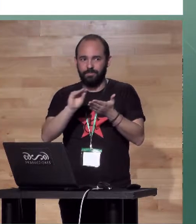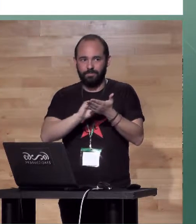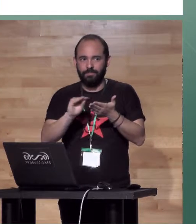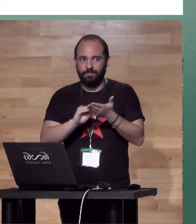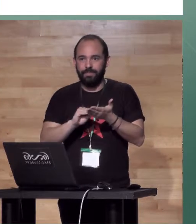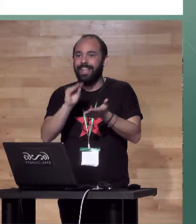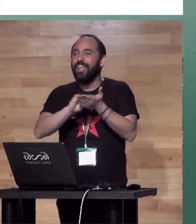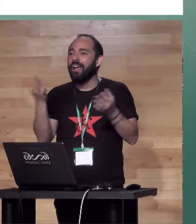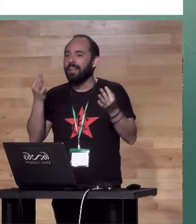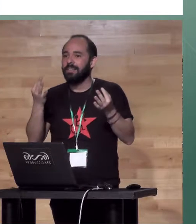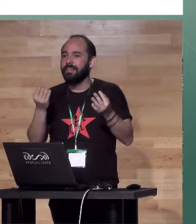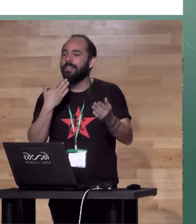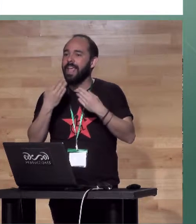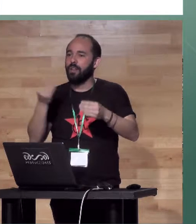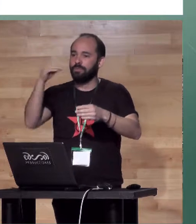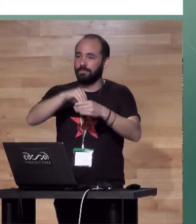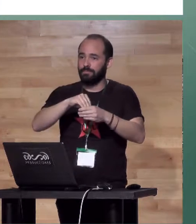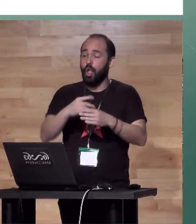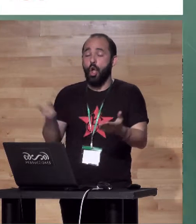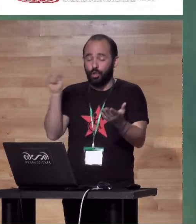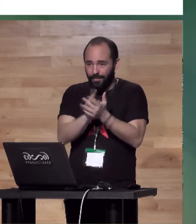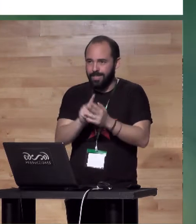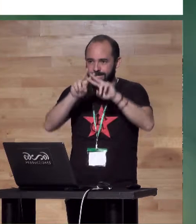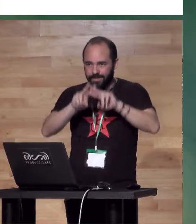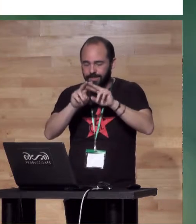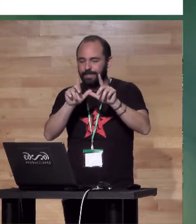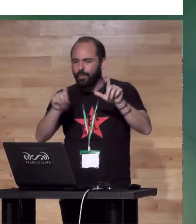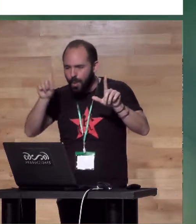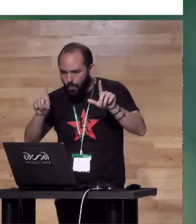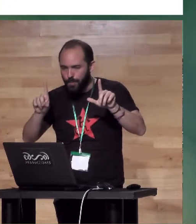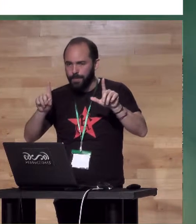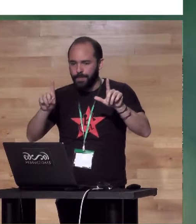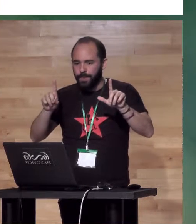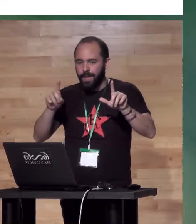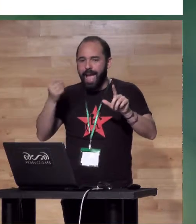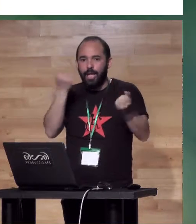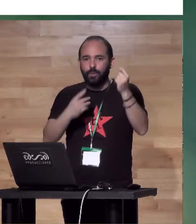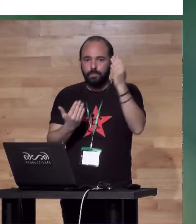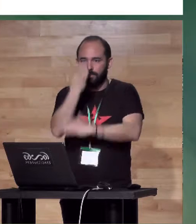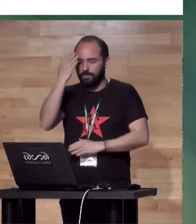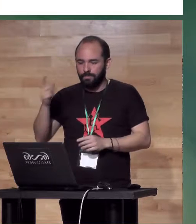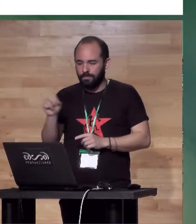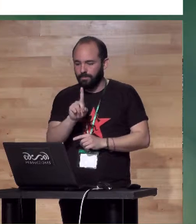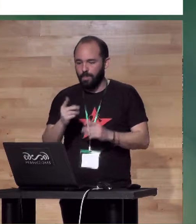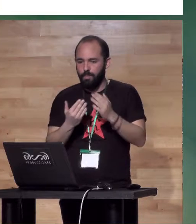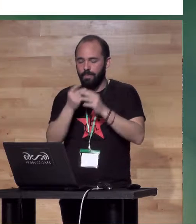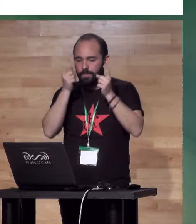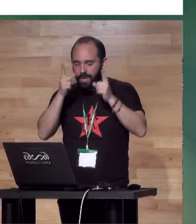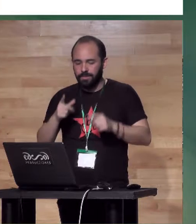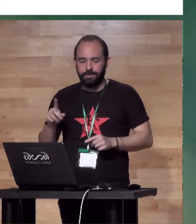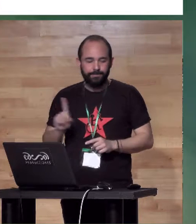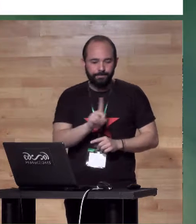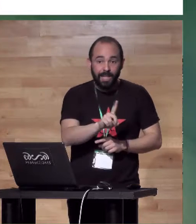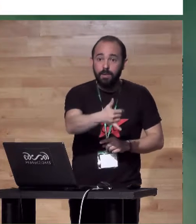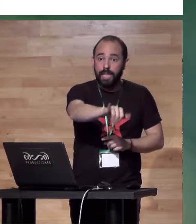Y el último paso es el guión. Detrás de esto que comentamos del tratamiento, ya después el guión. Y aquí hay que revisar todo. Hay que revisar la secuencia 1. Lo